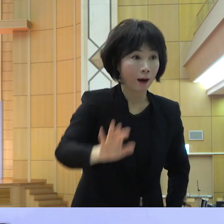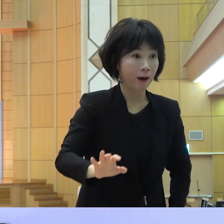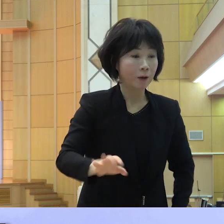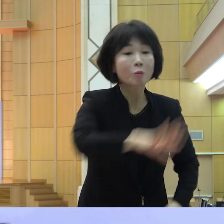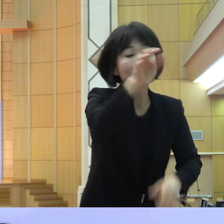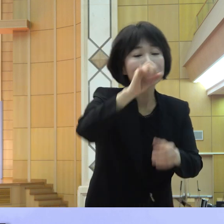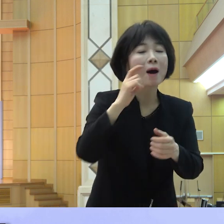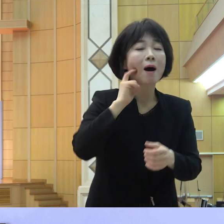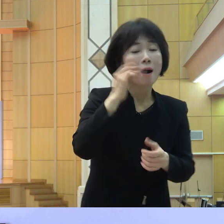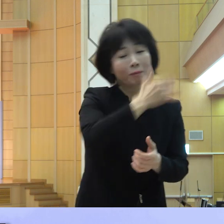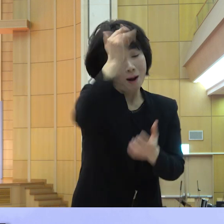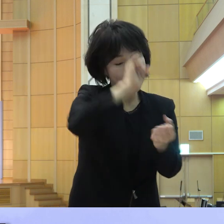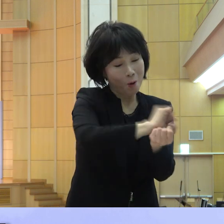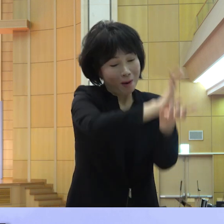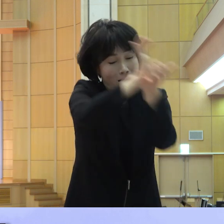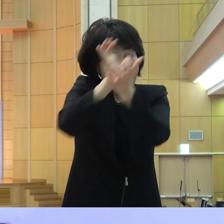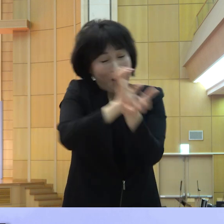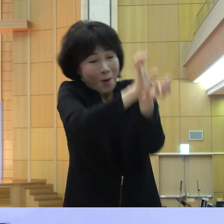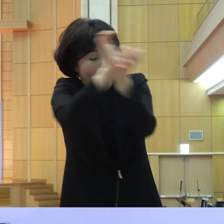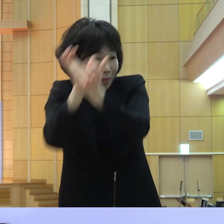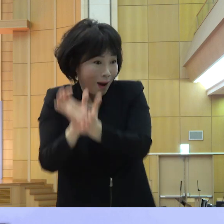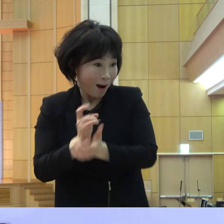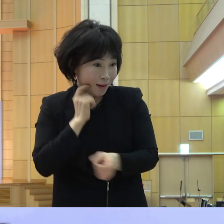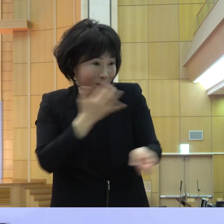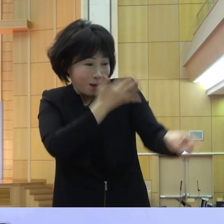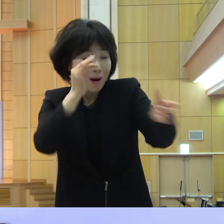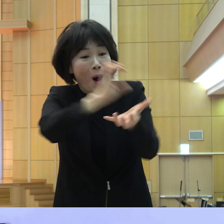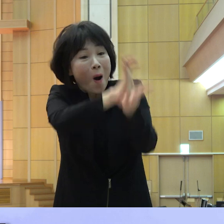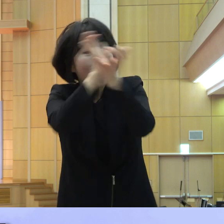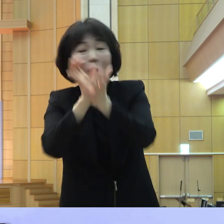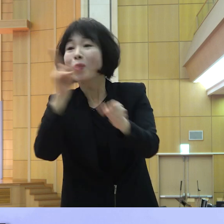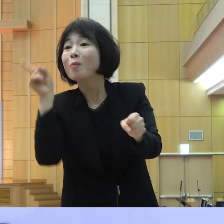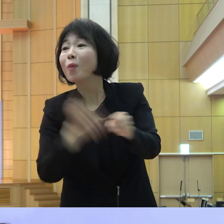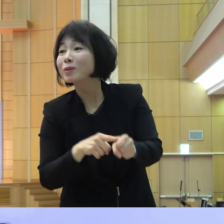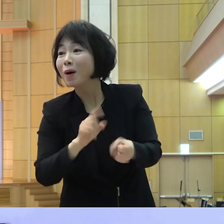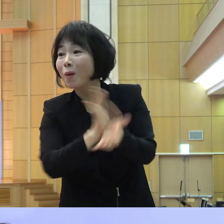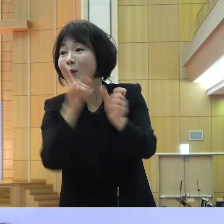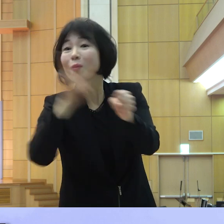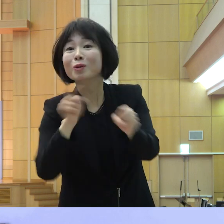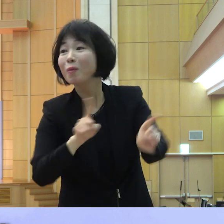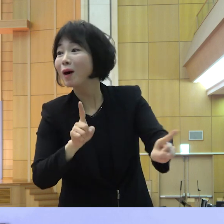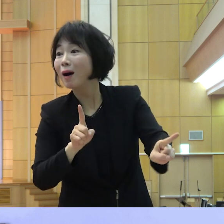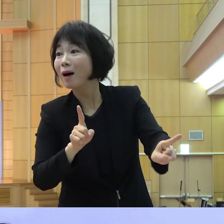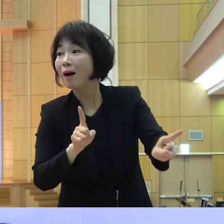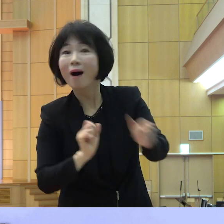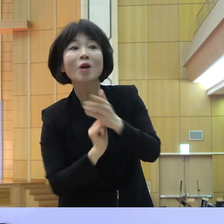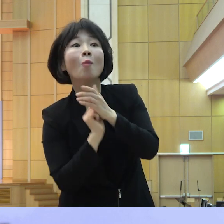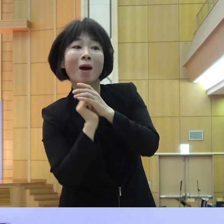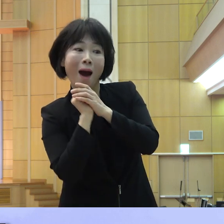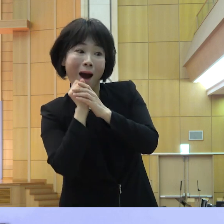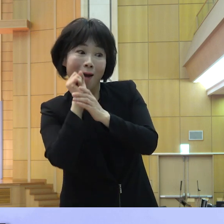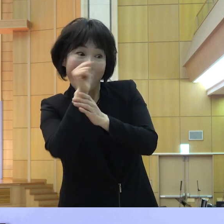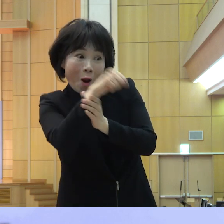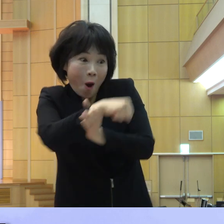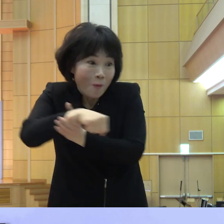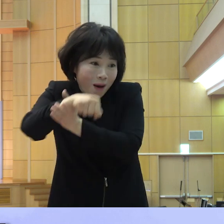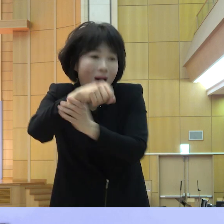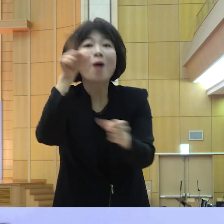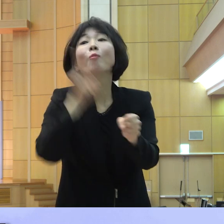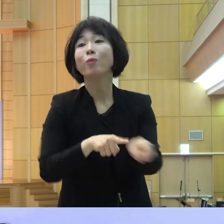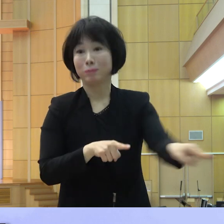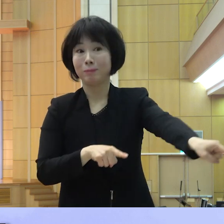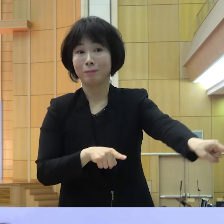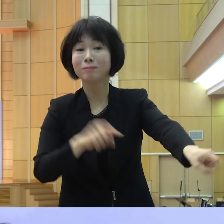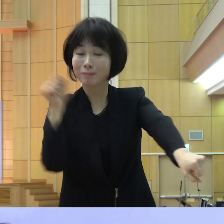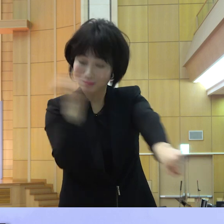피운다고. 열매 맺지 못했다고 하면 꽃이 아무리 아름답게 피었다 한들 무슨 의미가 있냐 이 말이에요. 우리가 인생이 잘